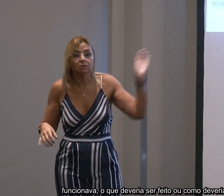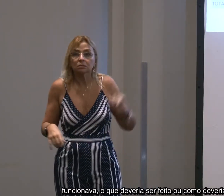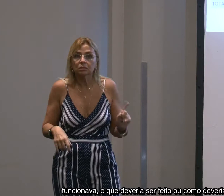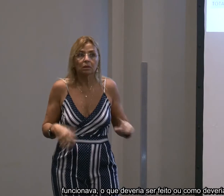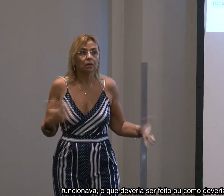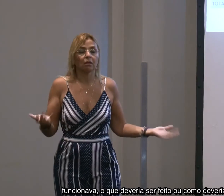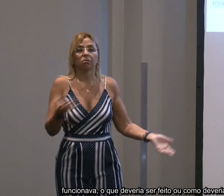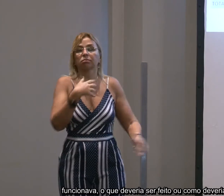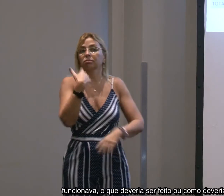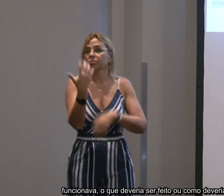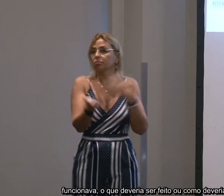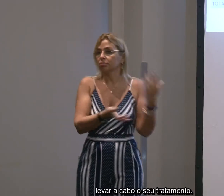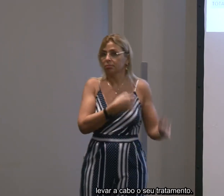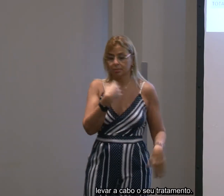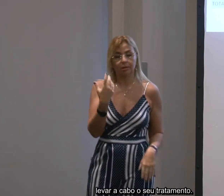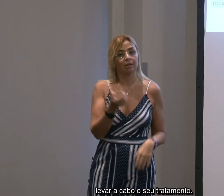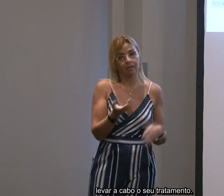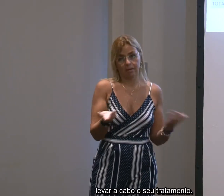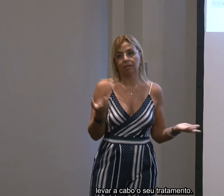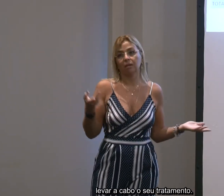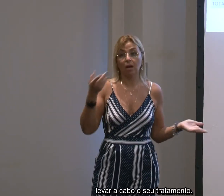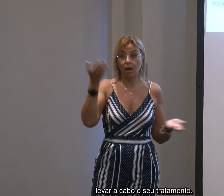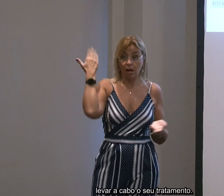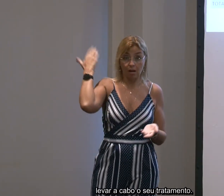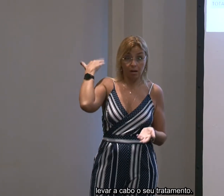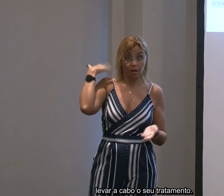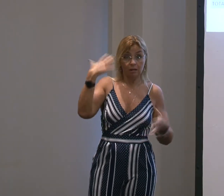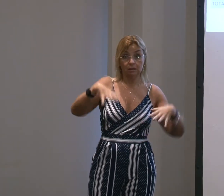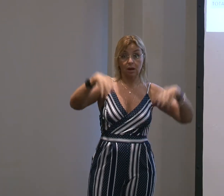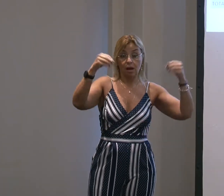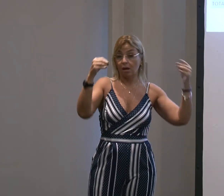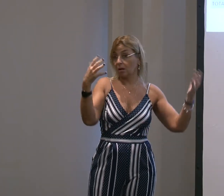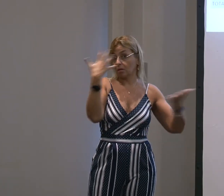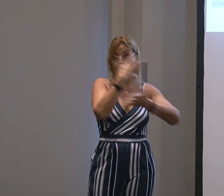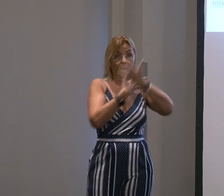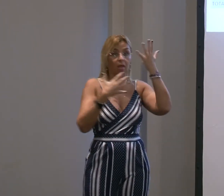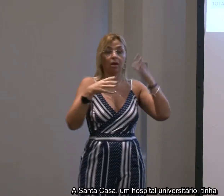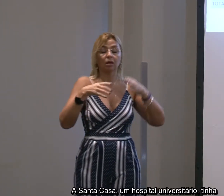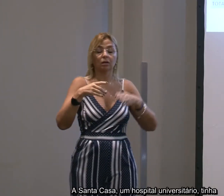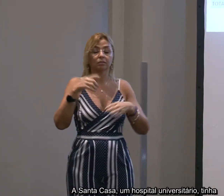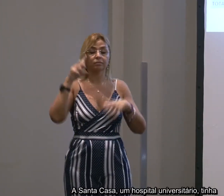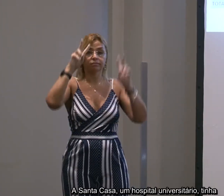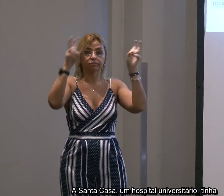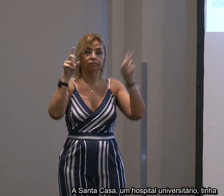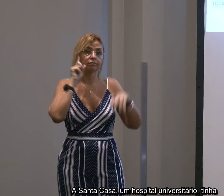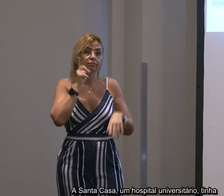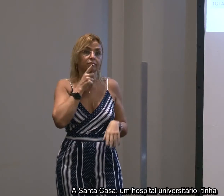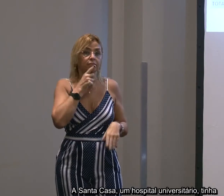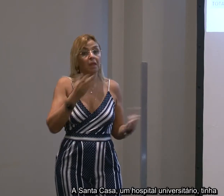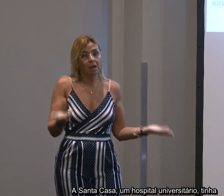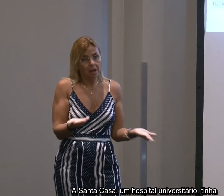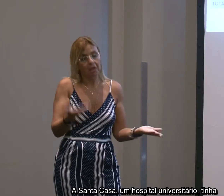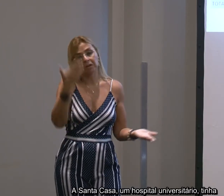ser feito, ou como que ele deveria levar a cabo o seu tratamento. A Santa Casa, o hospital universitário,